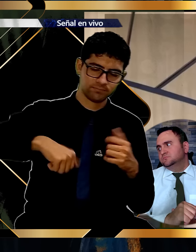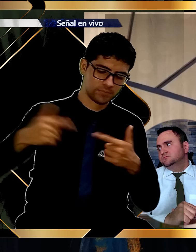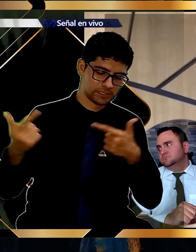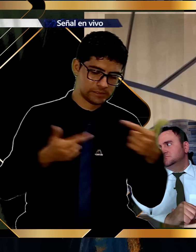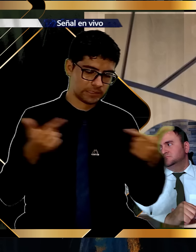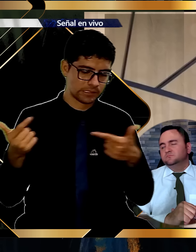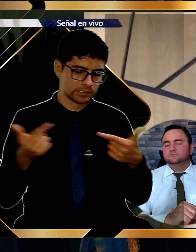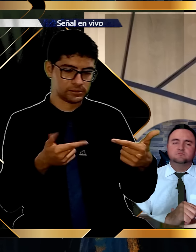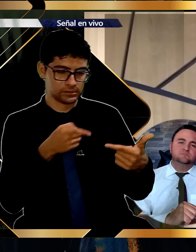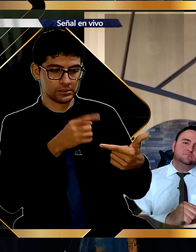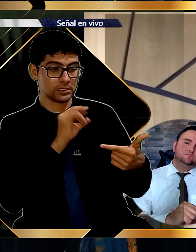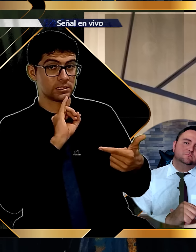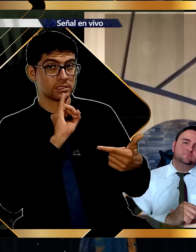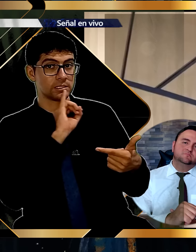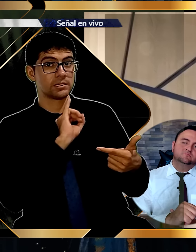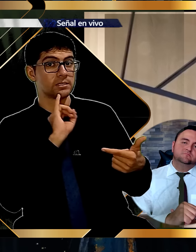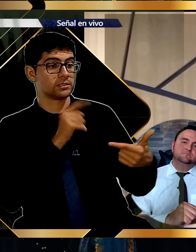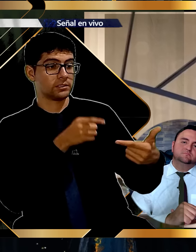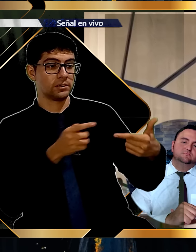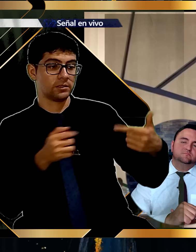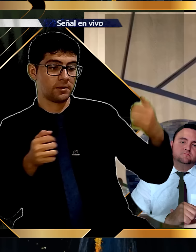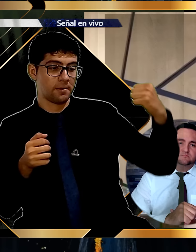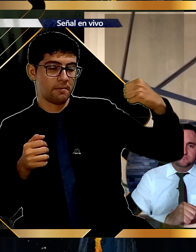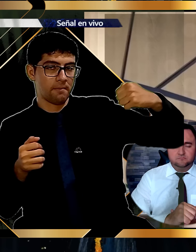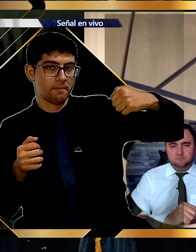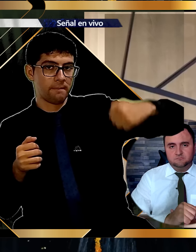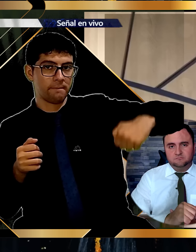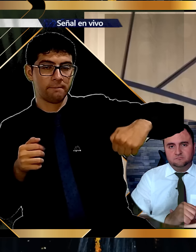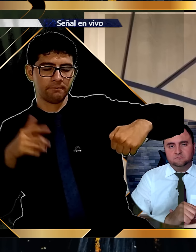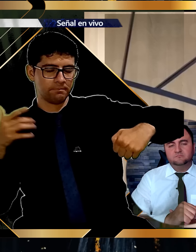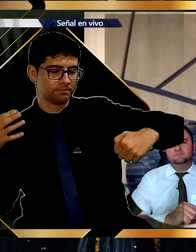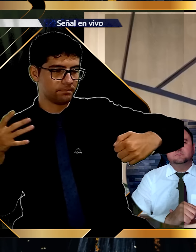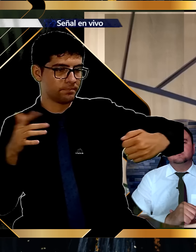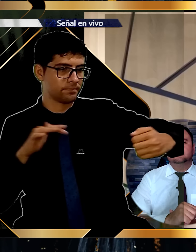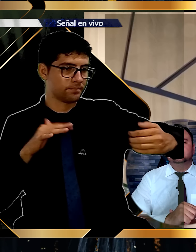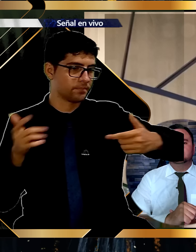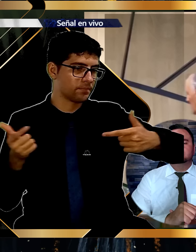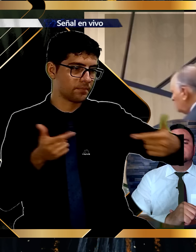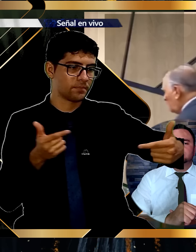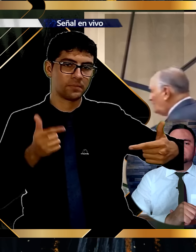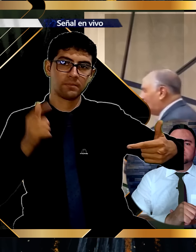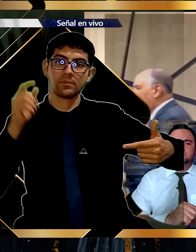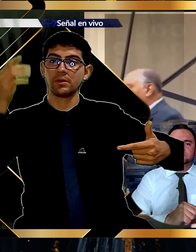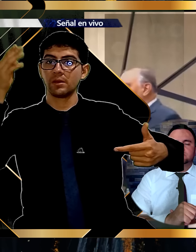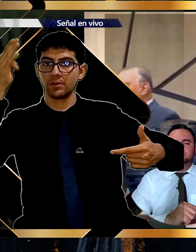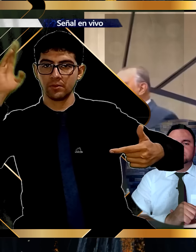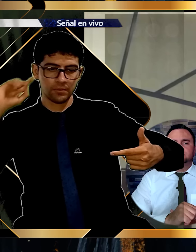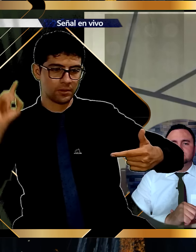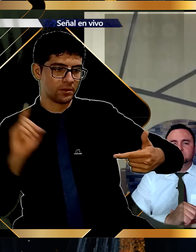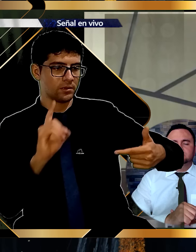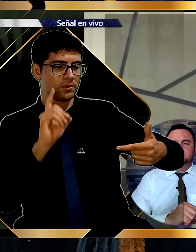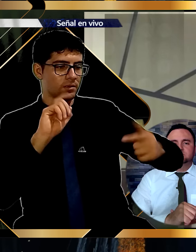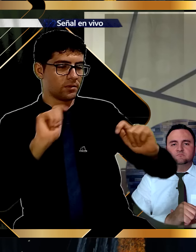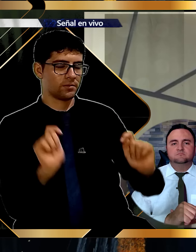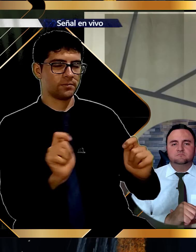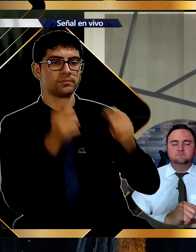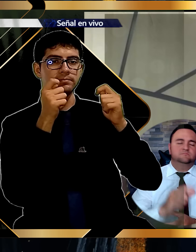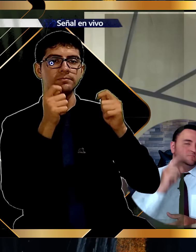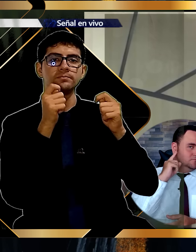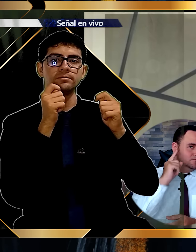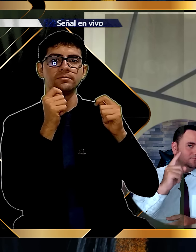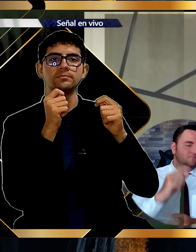perdiendo, entonces el Señor vendrá a rescatarlos. Esa es la última guerra. Pero mientras tanto, eso no es